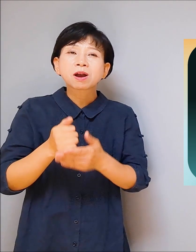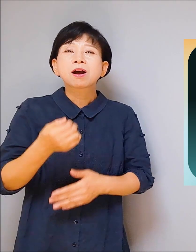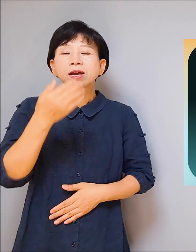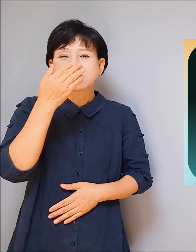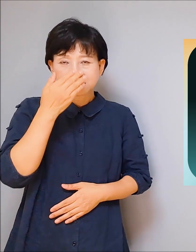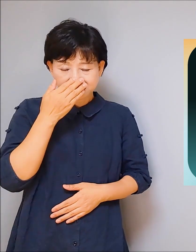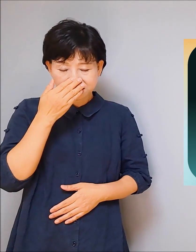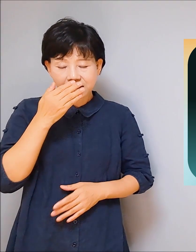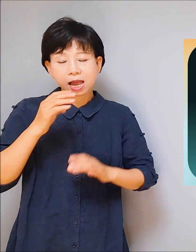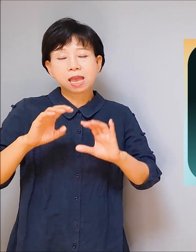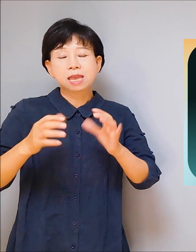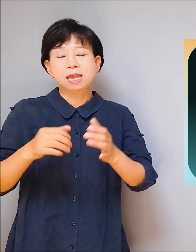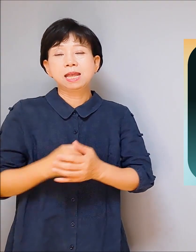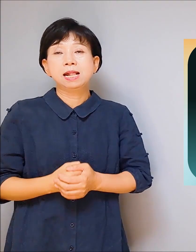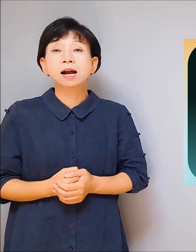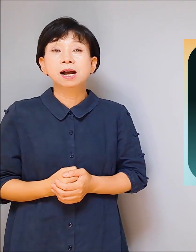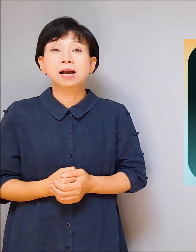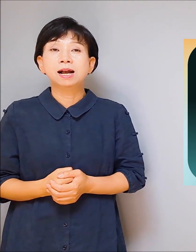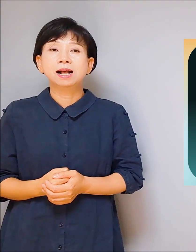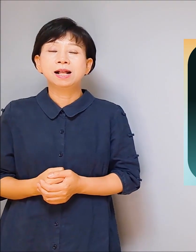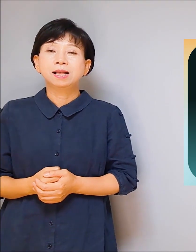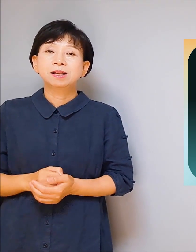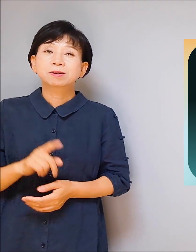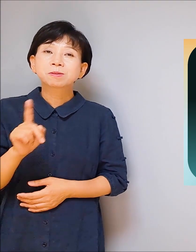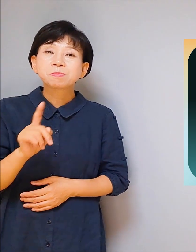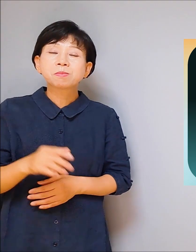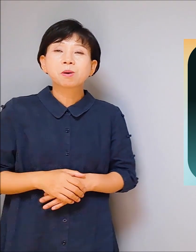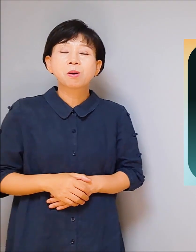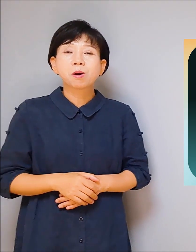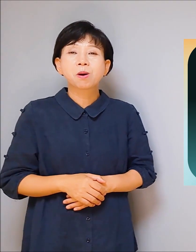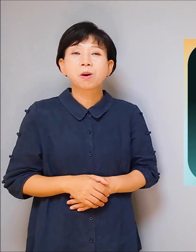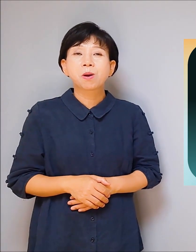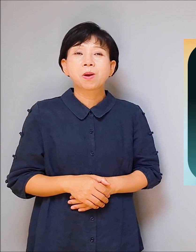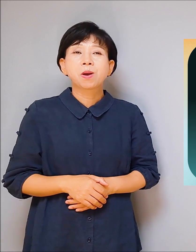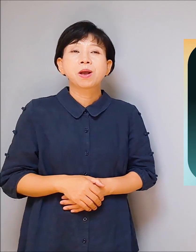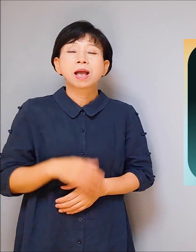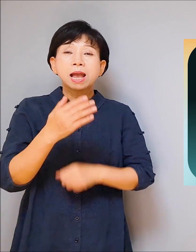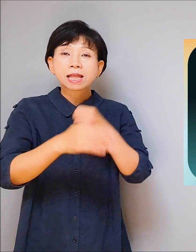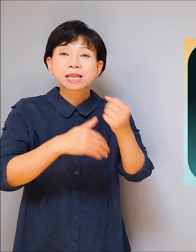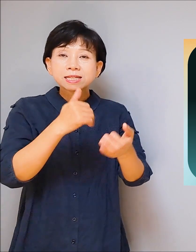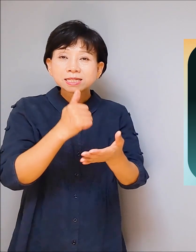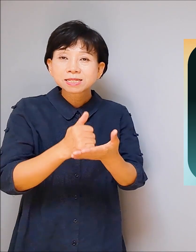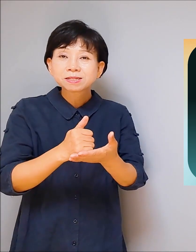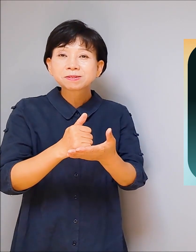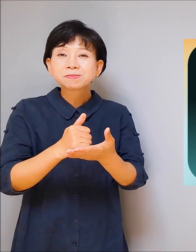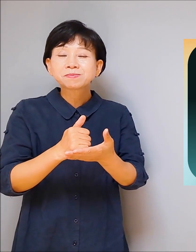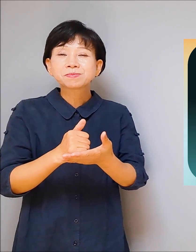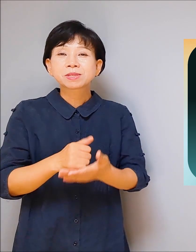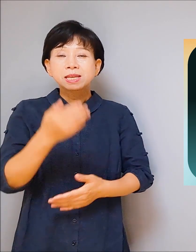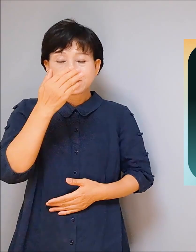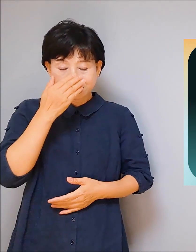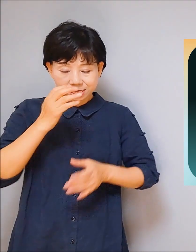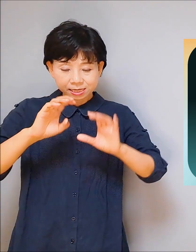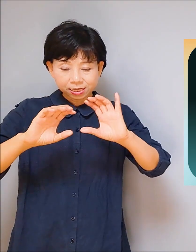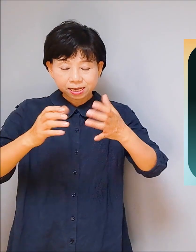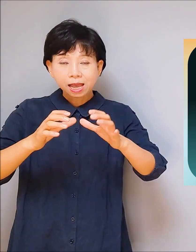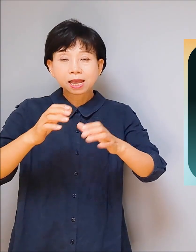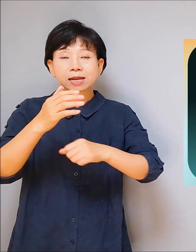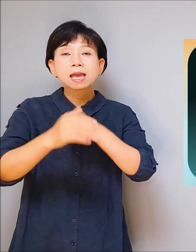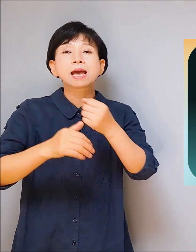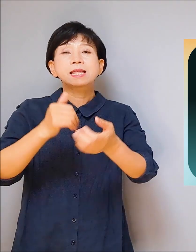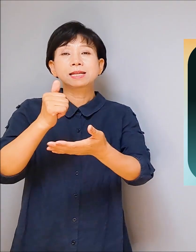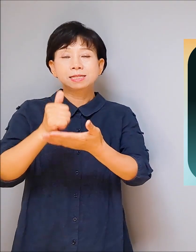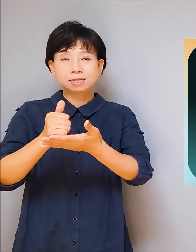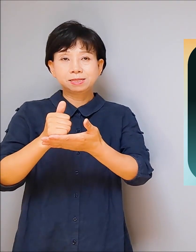나왔죠? 이스라엘의 하나님이냐. 그럼 맨 앞에 엘을 합치면 하나님, 이스라엘의